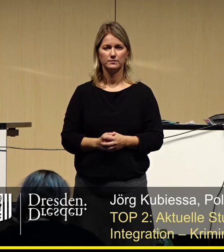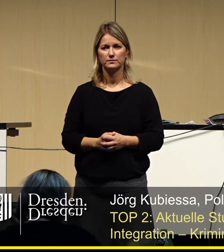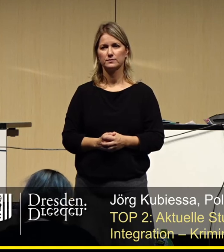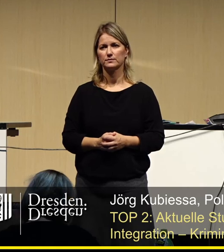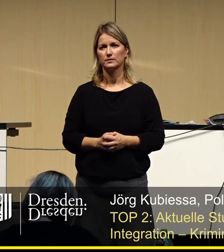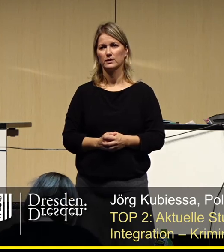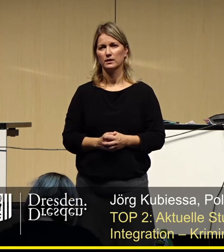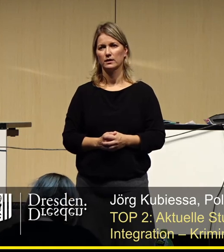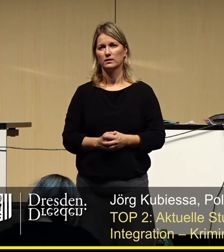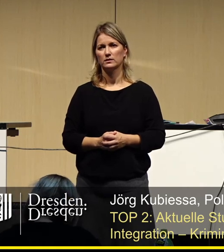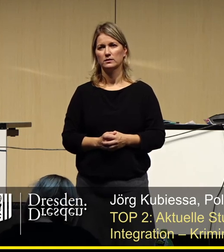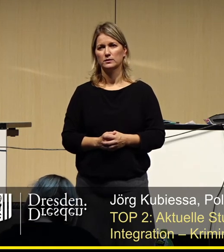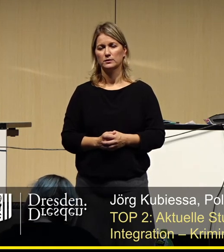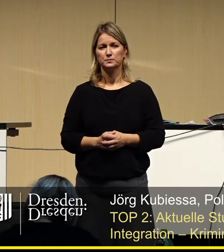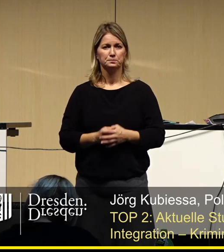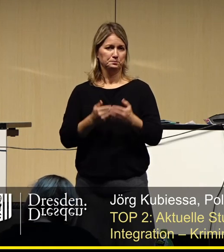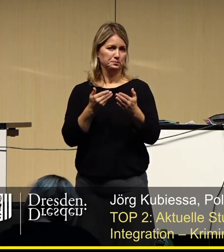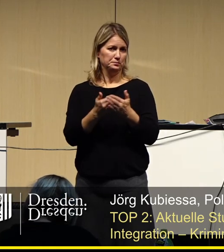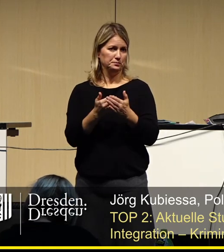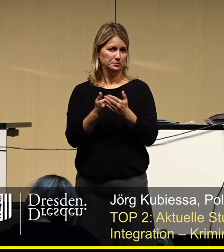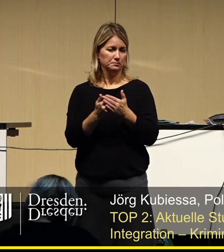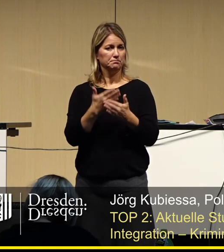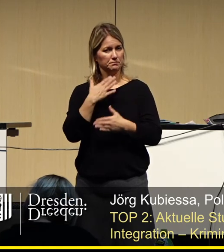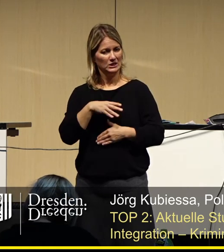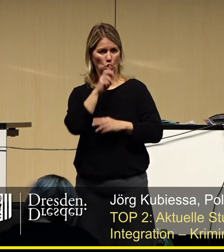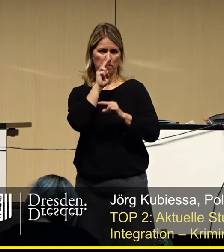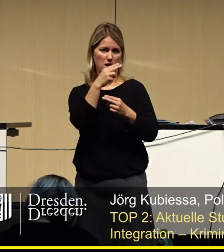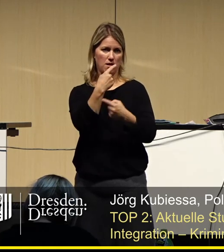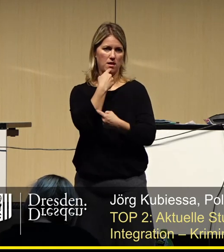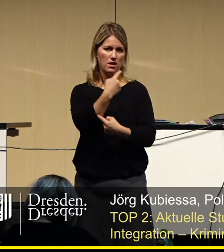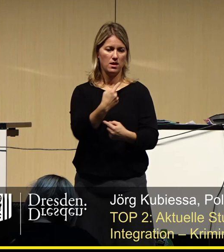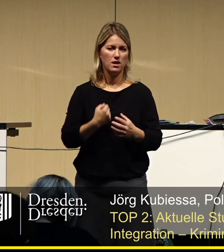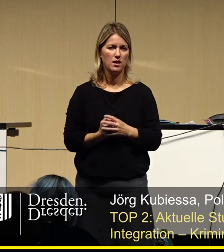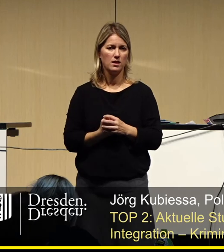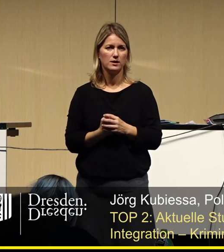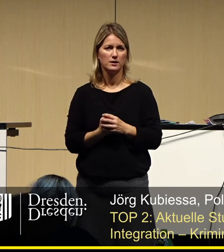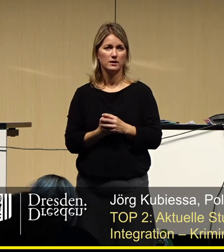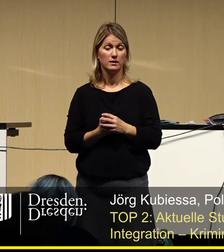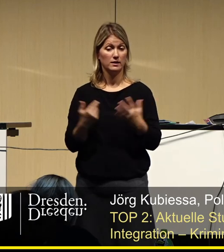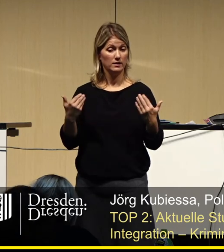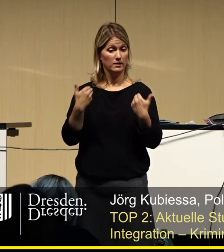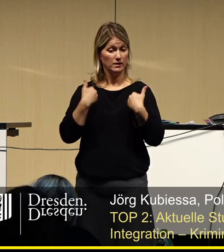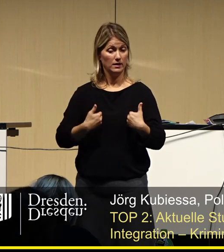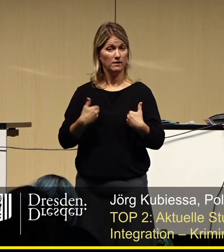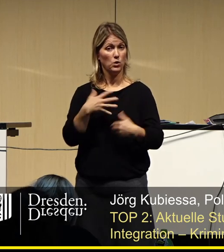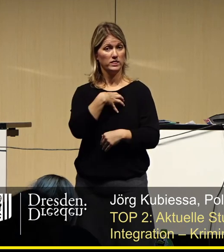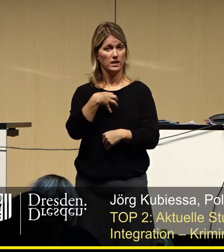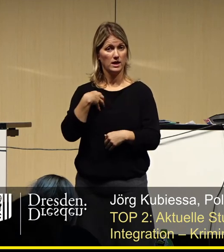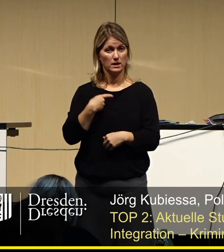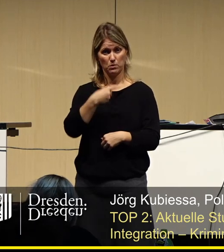Insofern komme ich gerne nochmal darauf zurück und betone als Polizeipräsident von